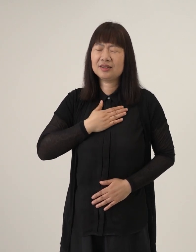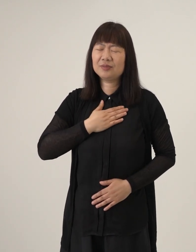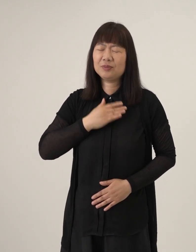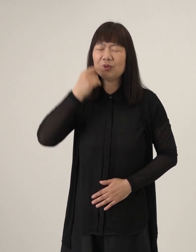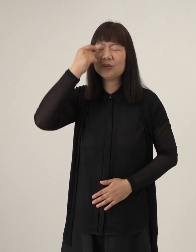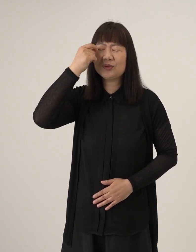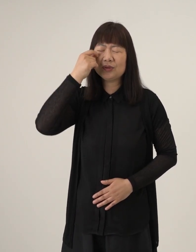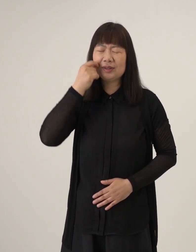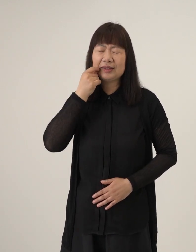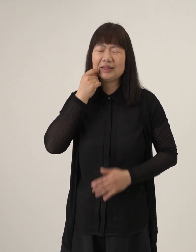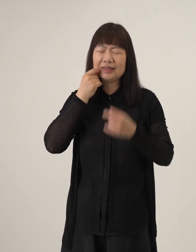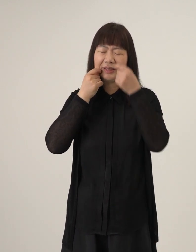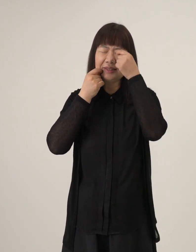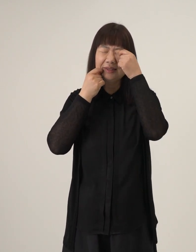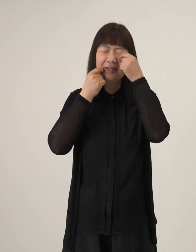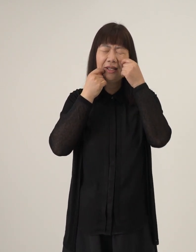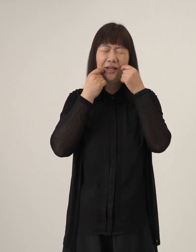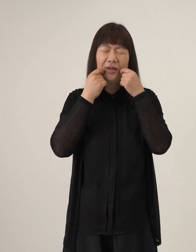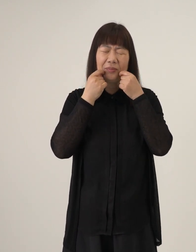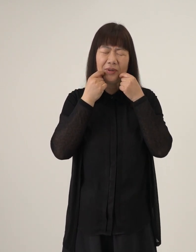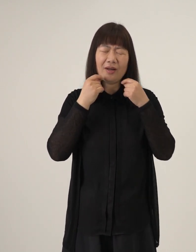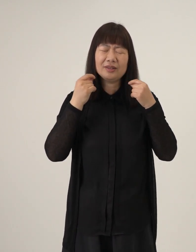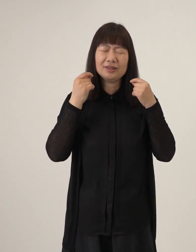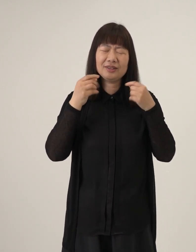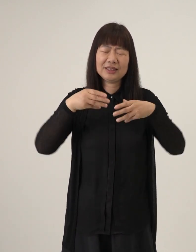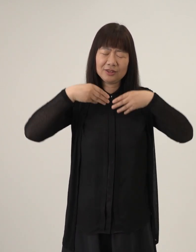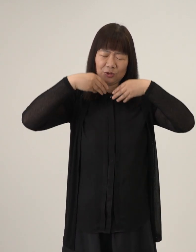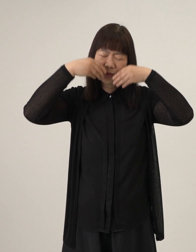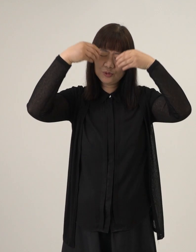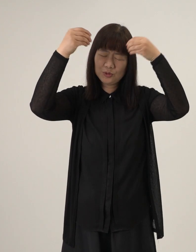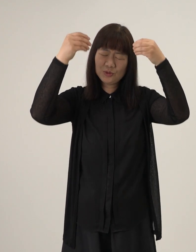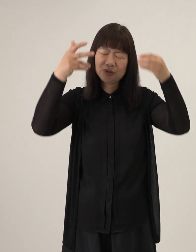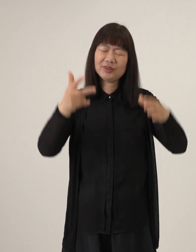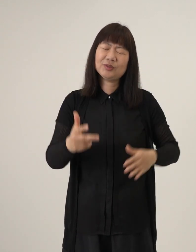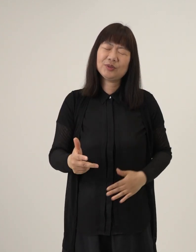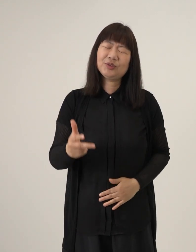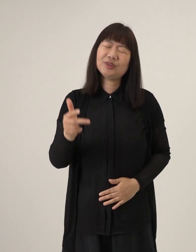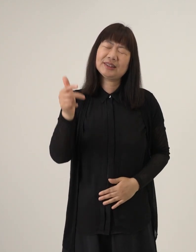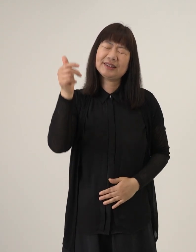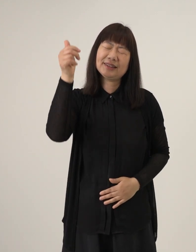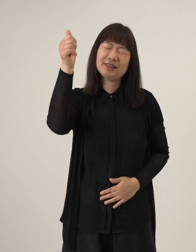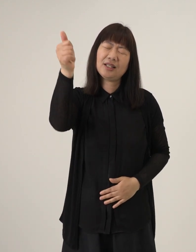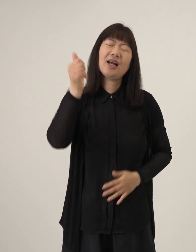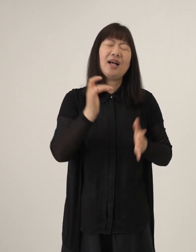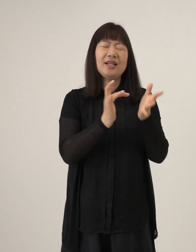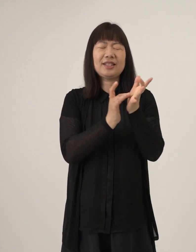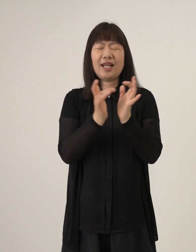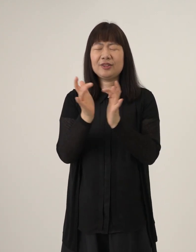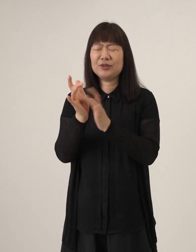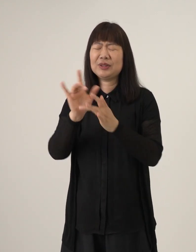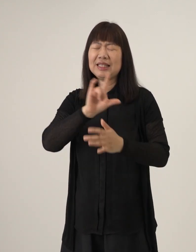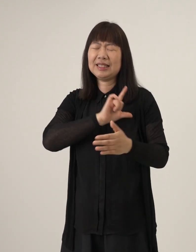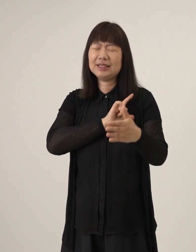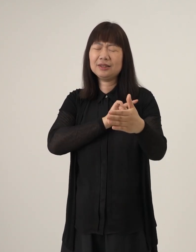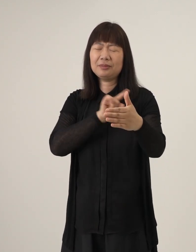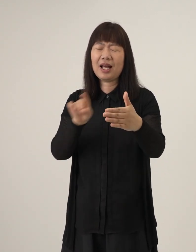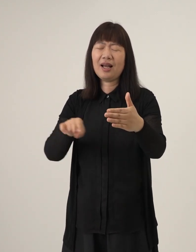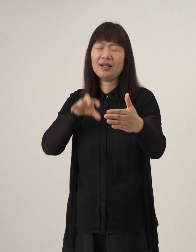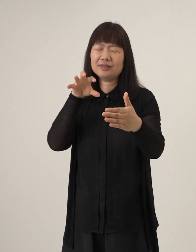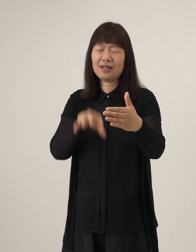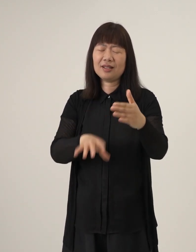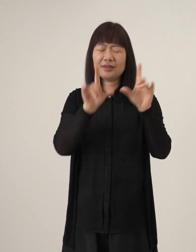나의 눈물을 거두신 주 예수 이름 안에 살게 하소서.